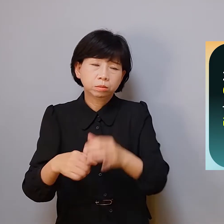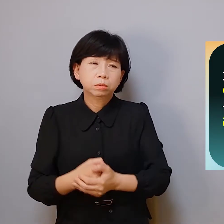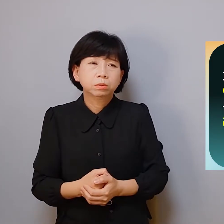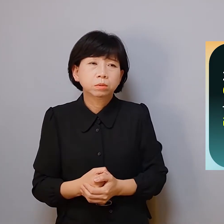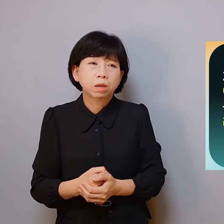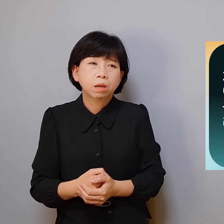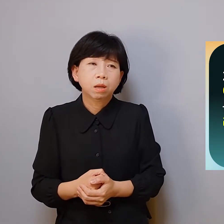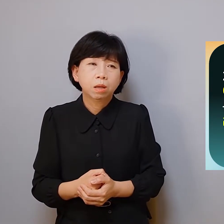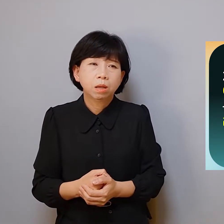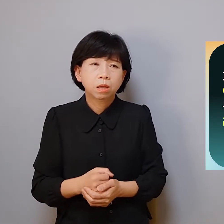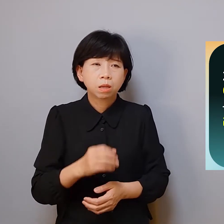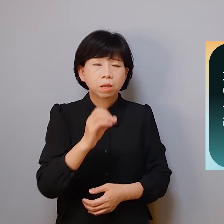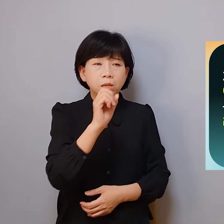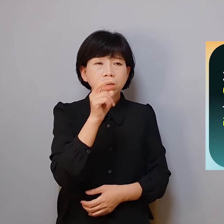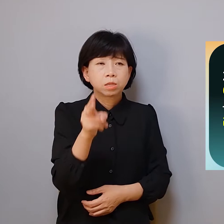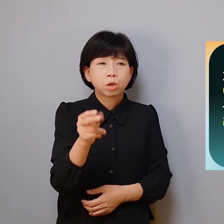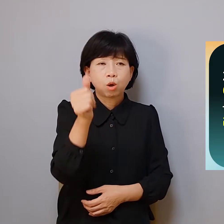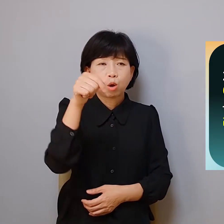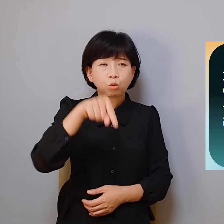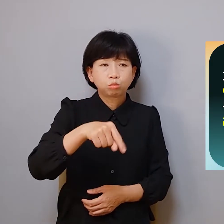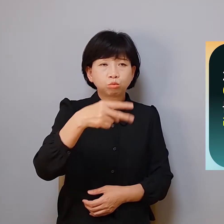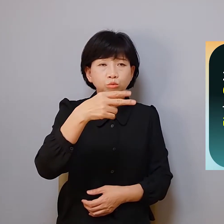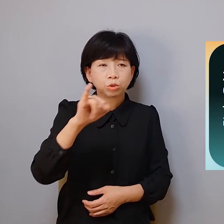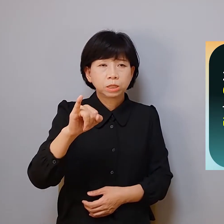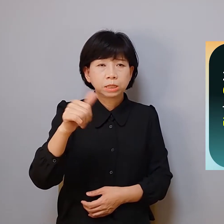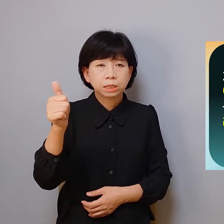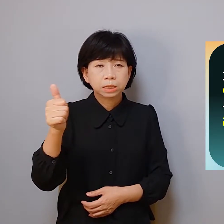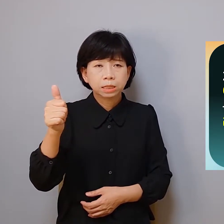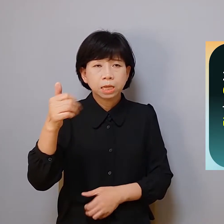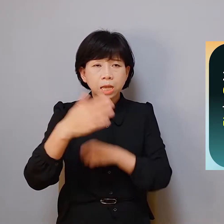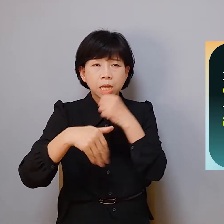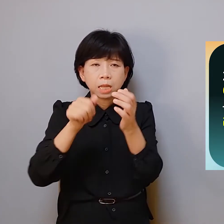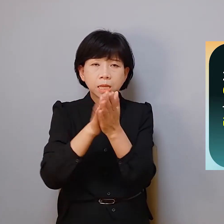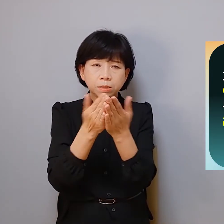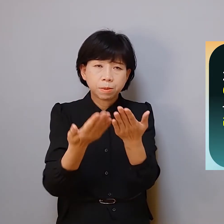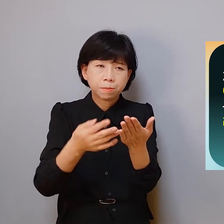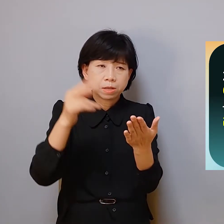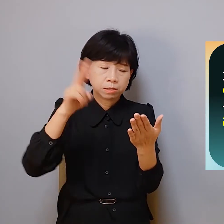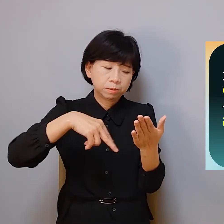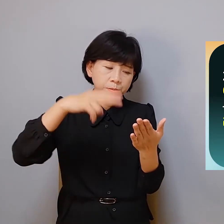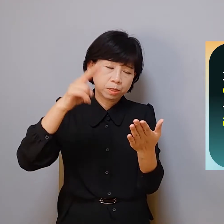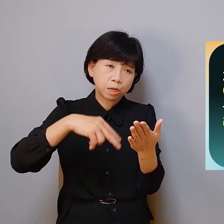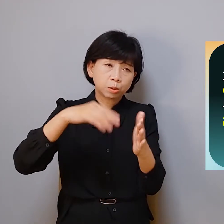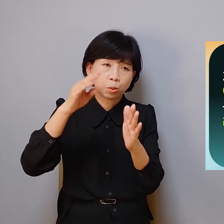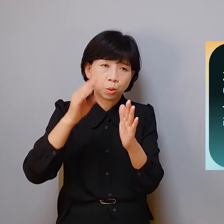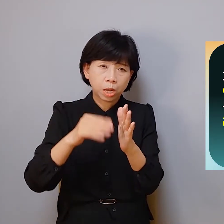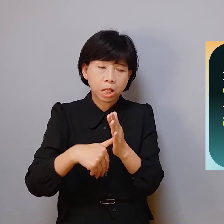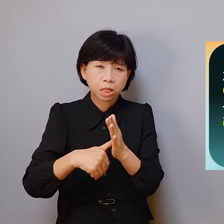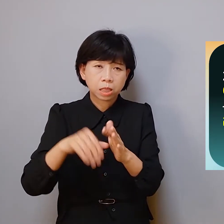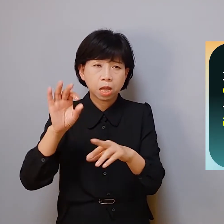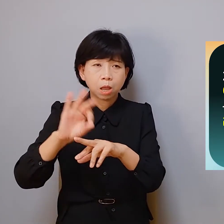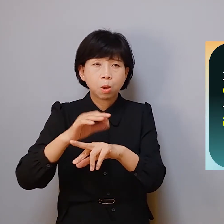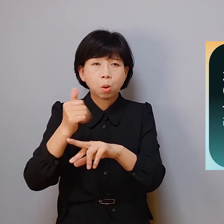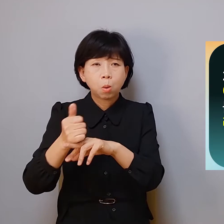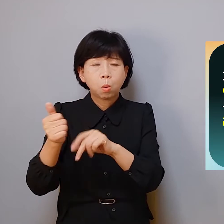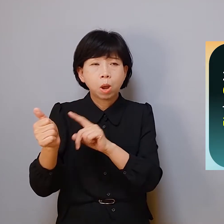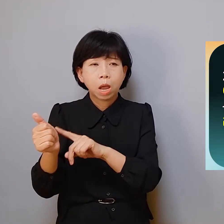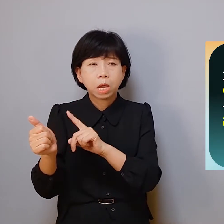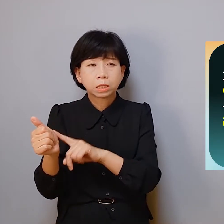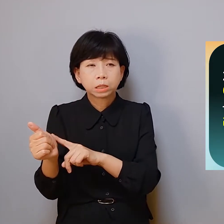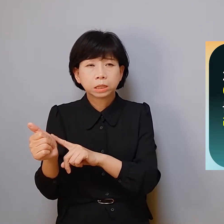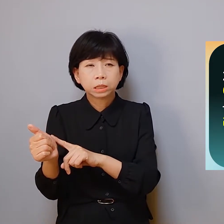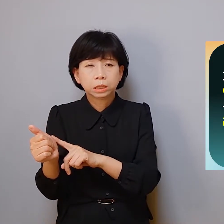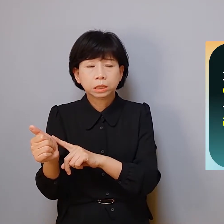있더라. 여후디가 서너 쪽을 낭독하면 하나님의 말씀을 낭독하는 거지요. 그때 왕이